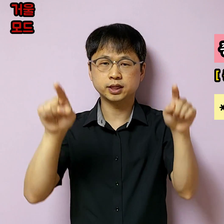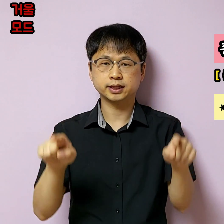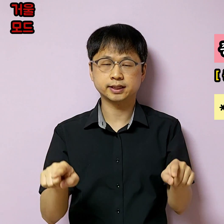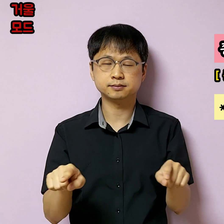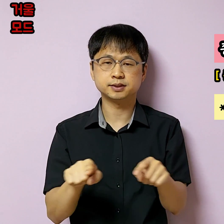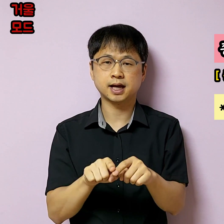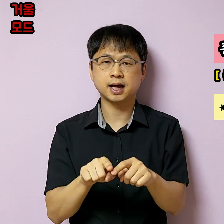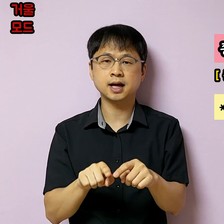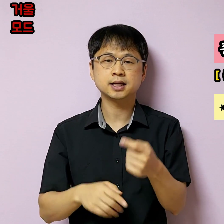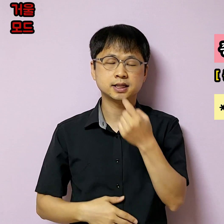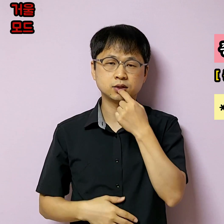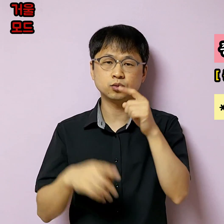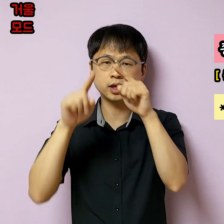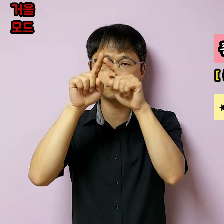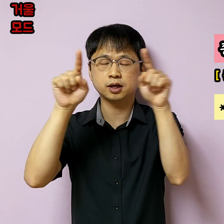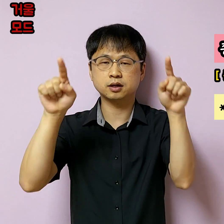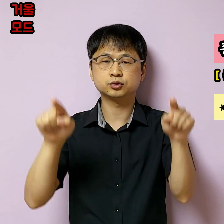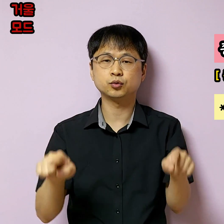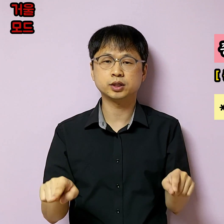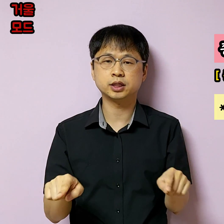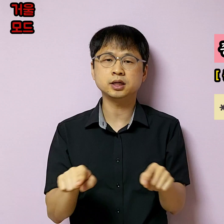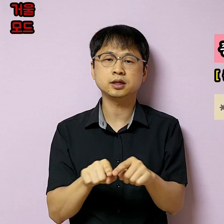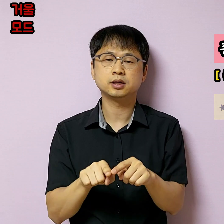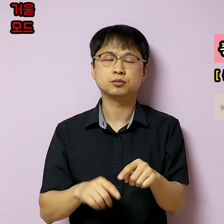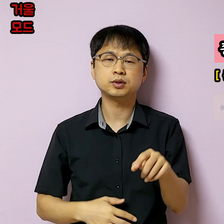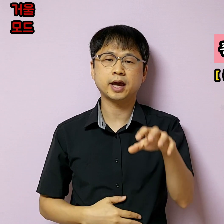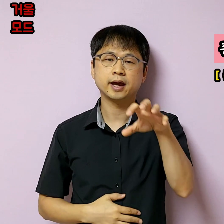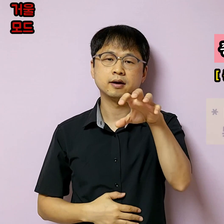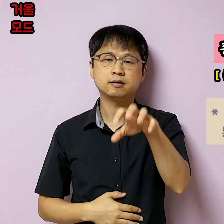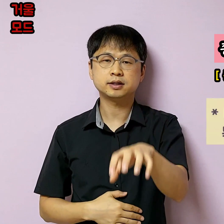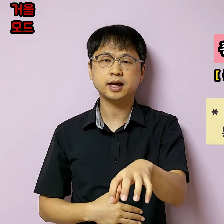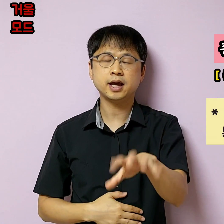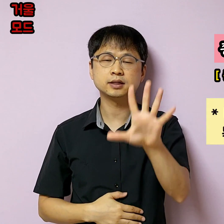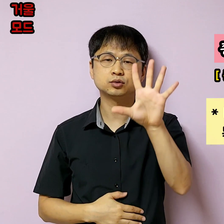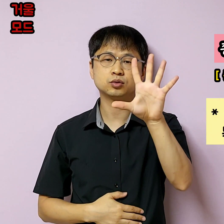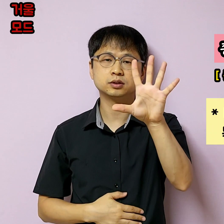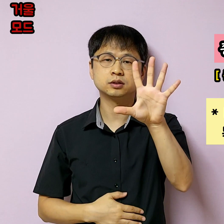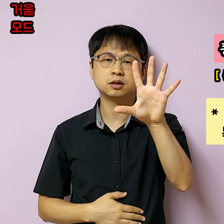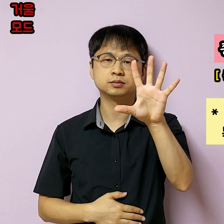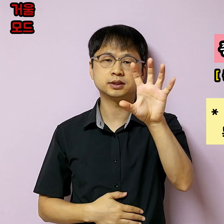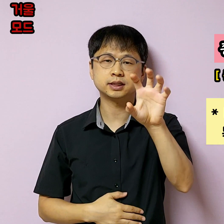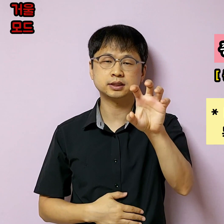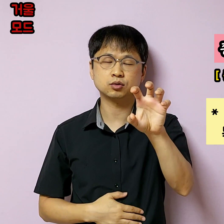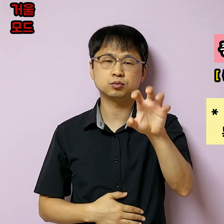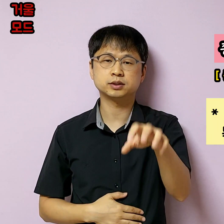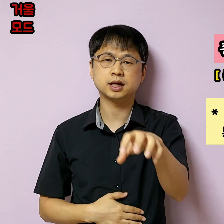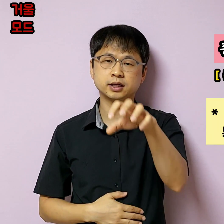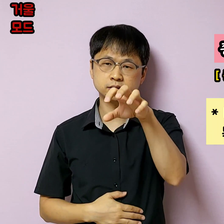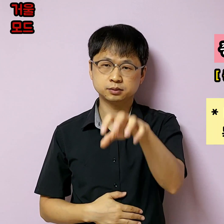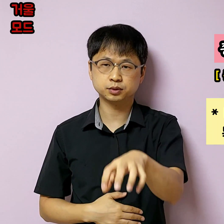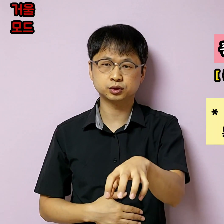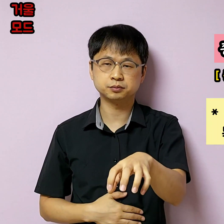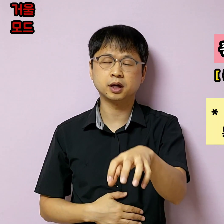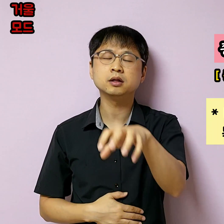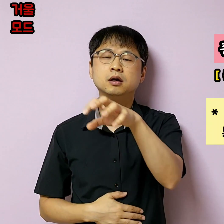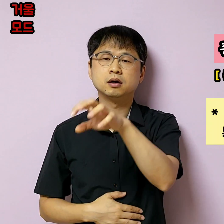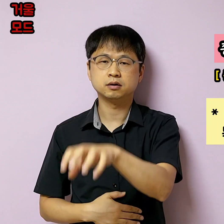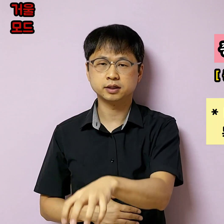종이가 되겠습니다. 이고 네모난 것 종이 위에 어디에 하는 수어는 검지를 살짝 구부려서 아래를 짚어주시면